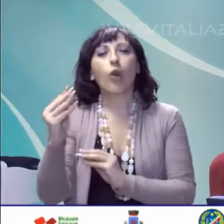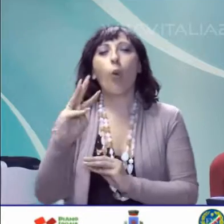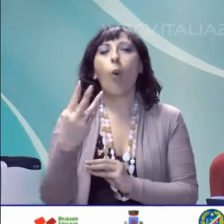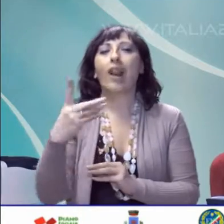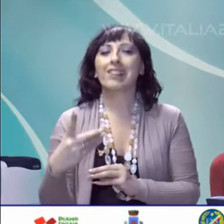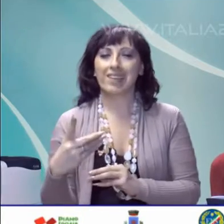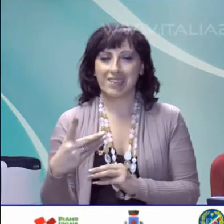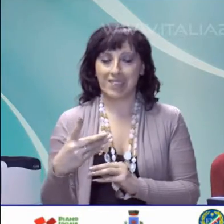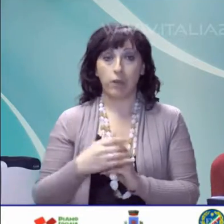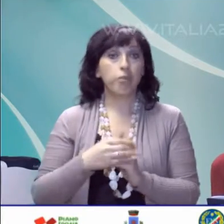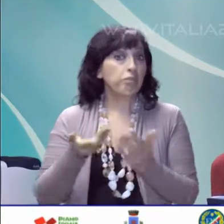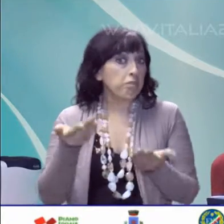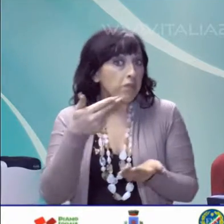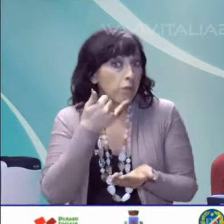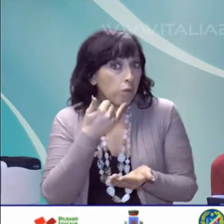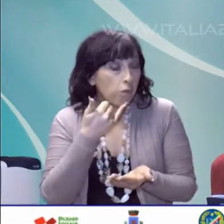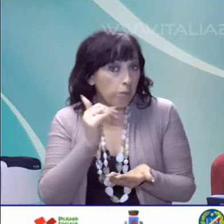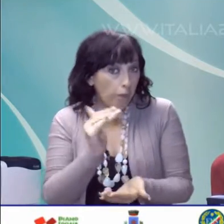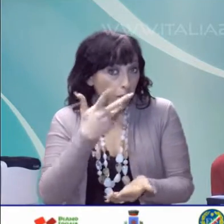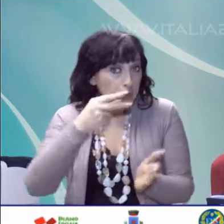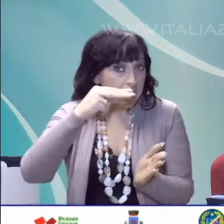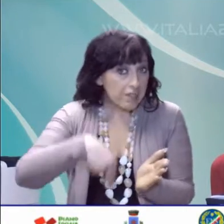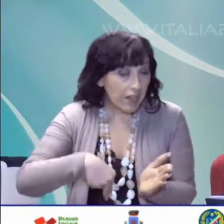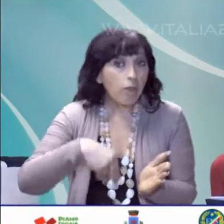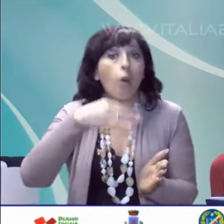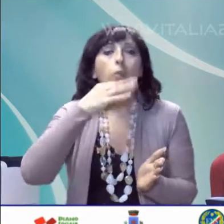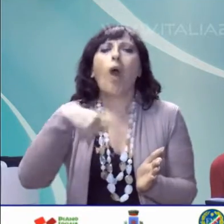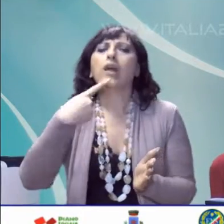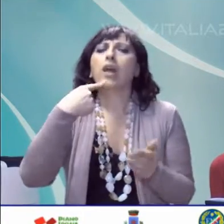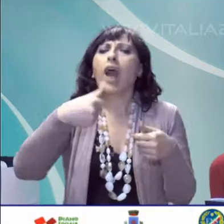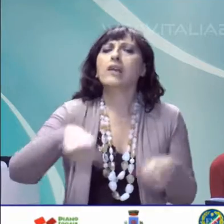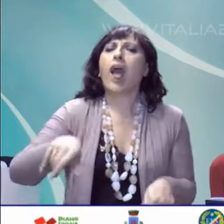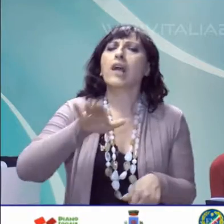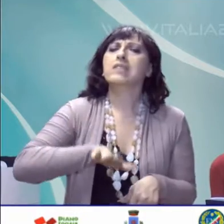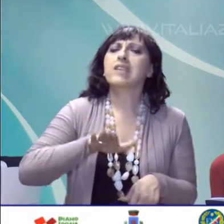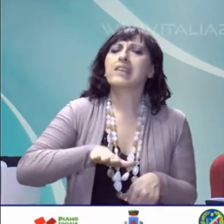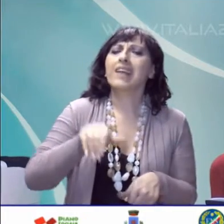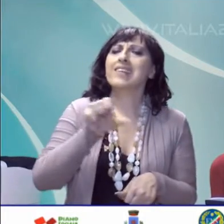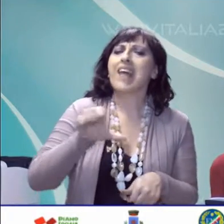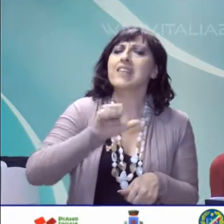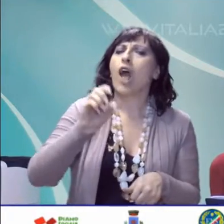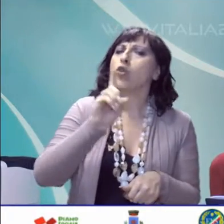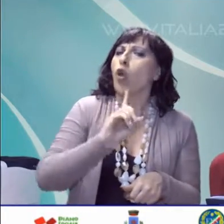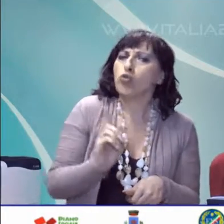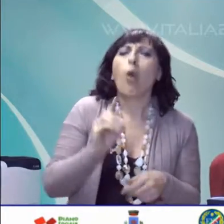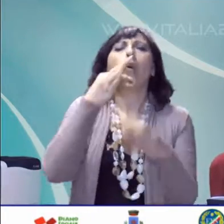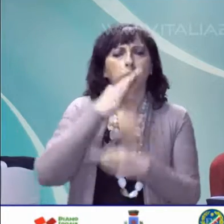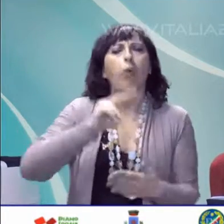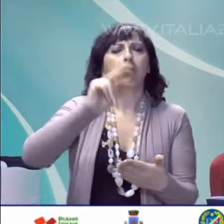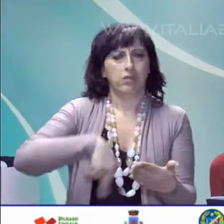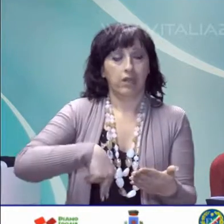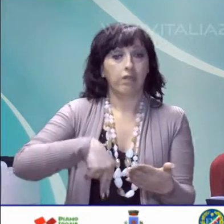È possibile iscrivere all'asilo nido anche i bambini non residenti nel comune di Sassano.